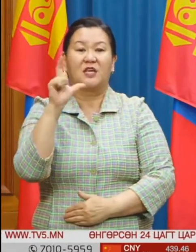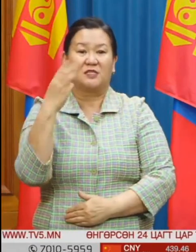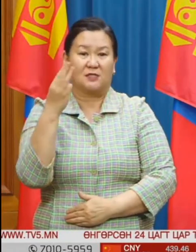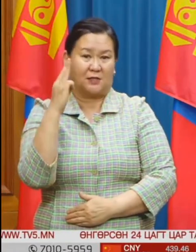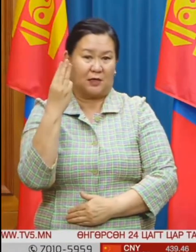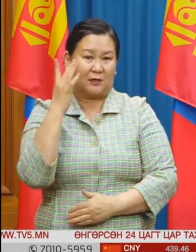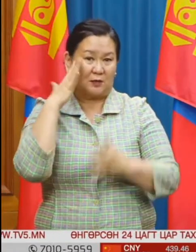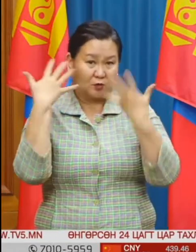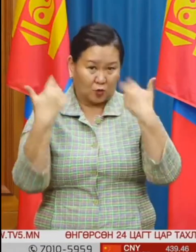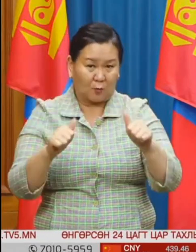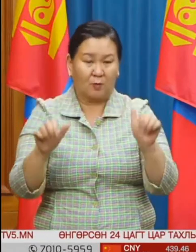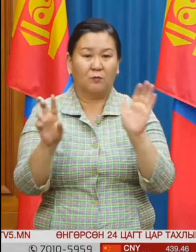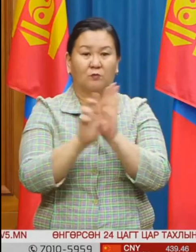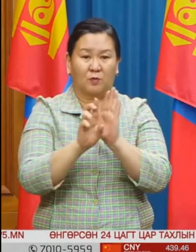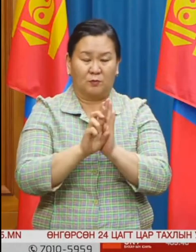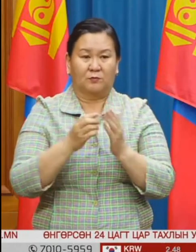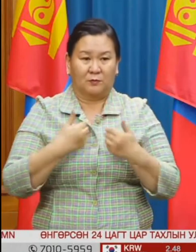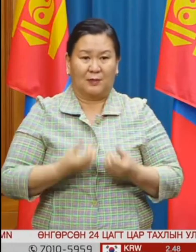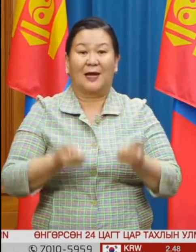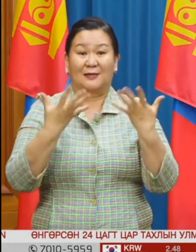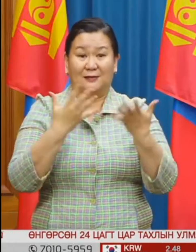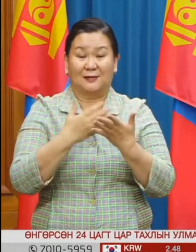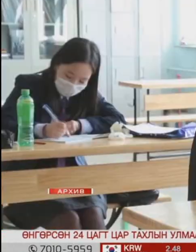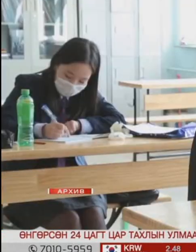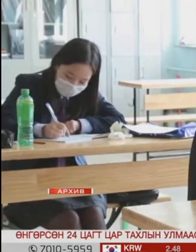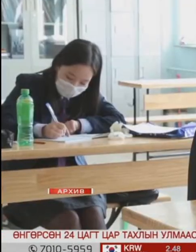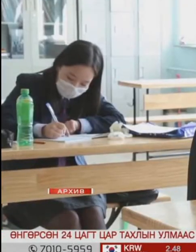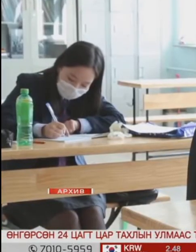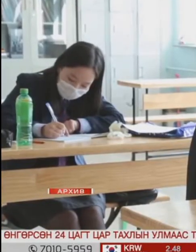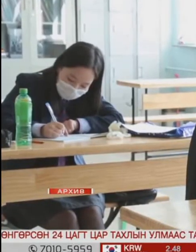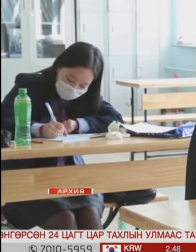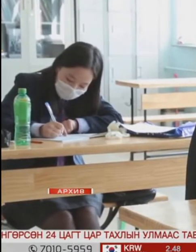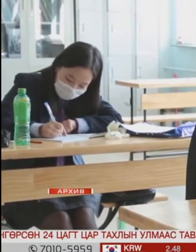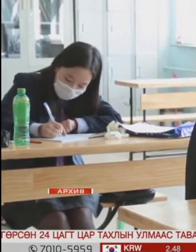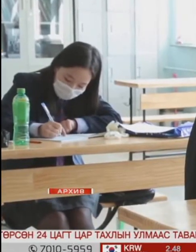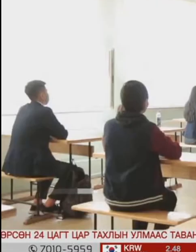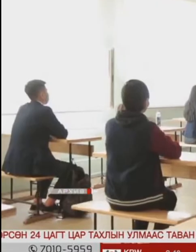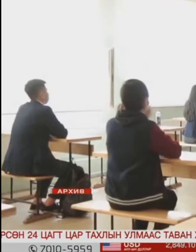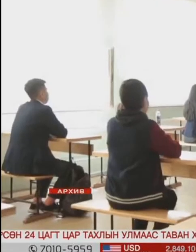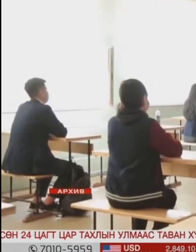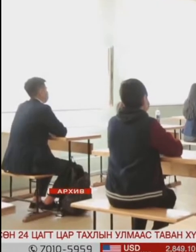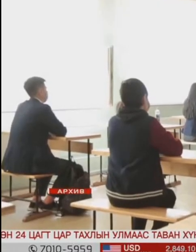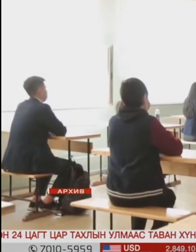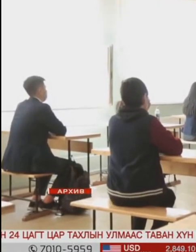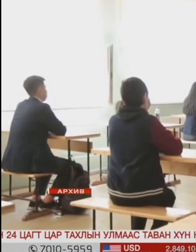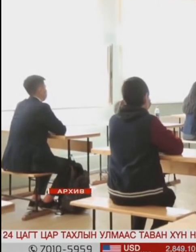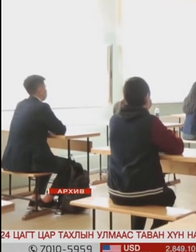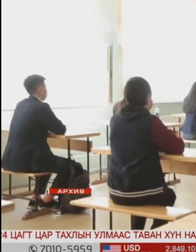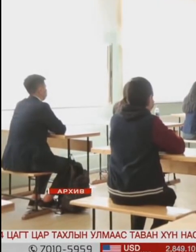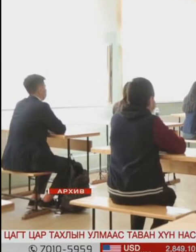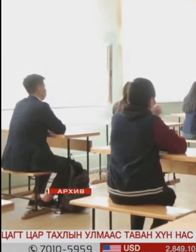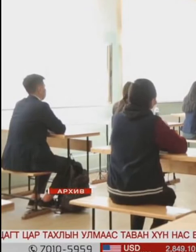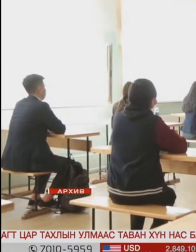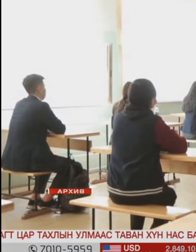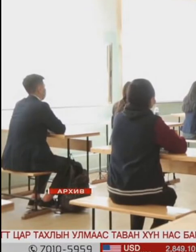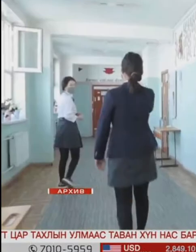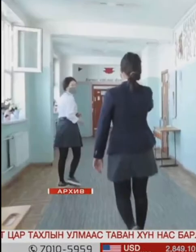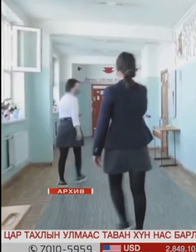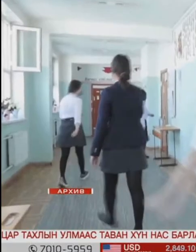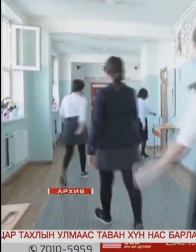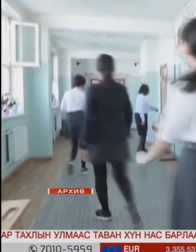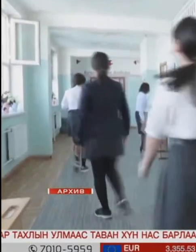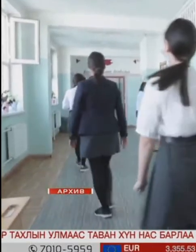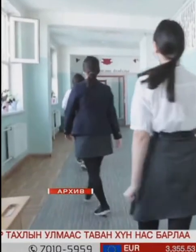зохион байгуулах юм бололцоонууд бидний өмнө бий болж байна гэж харж байгаа. За дэлхийн эрүүл мэндийн байгууллагаас 12-оос дээш насны хүмүүсийг